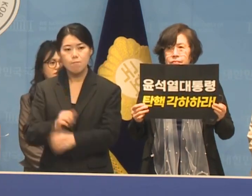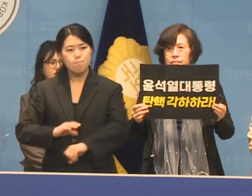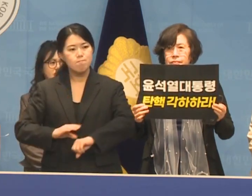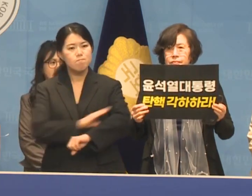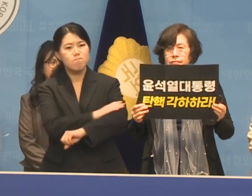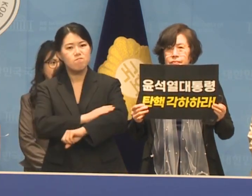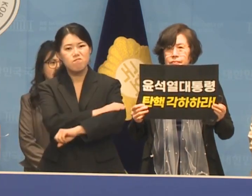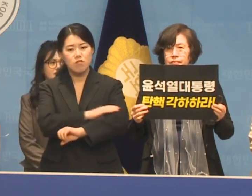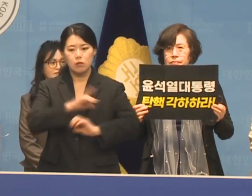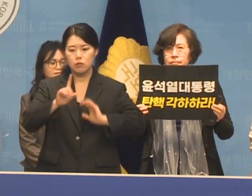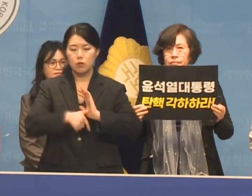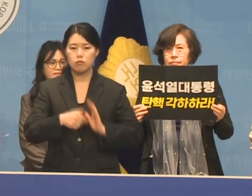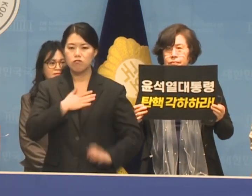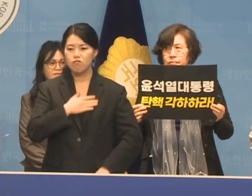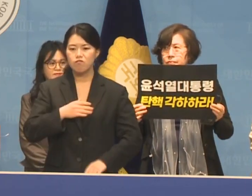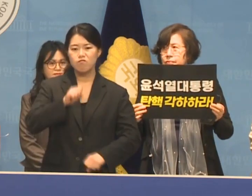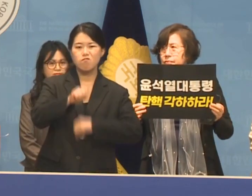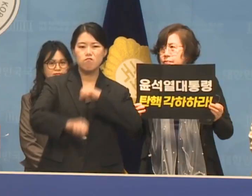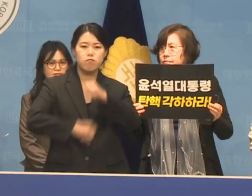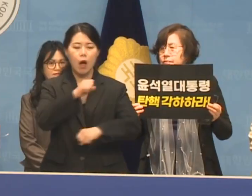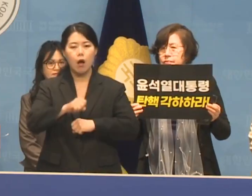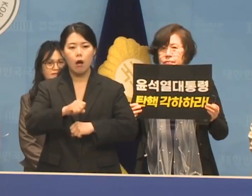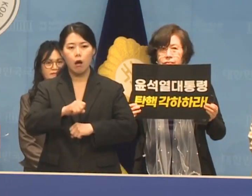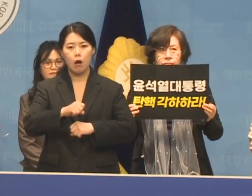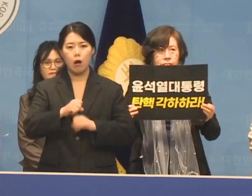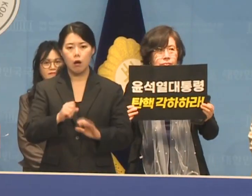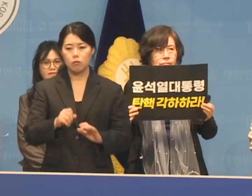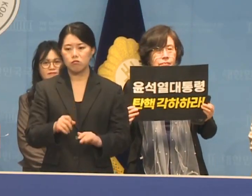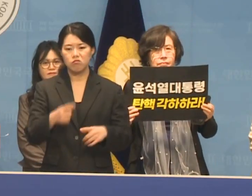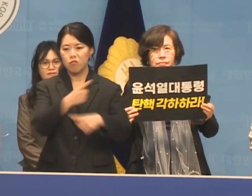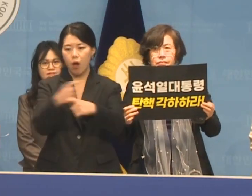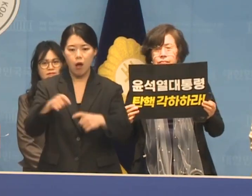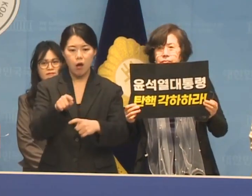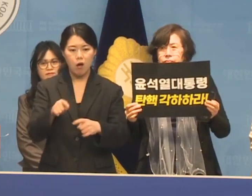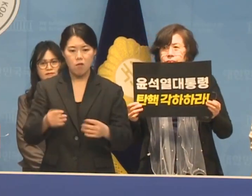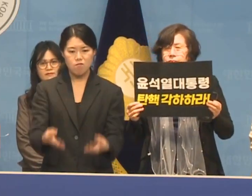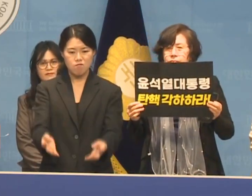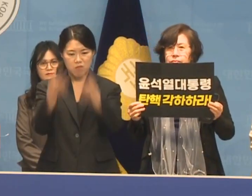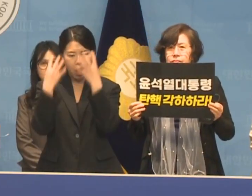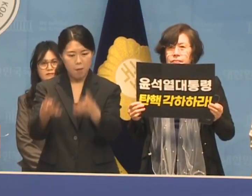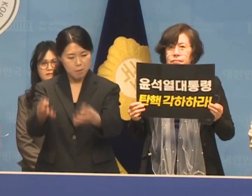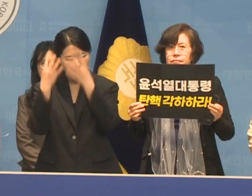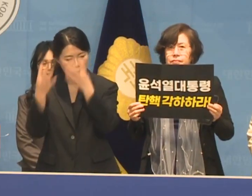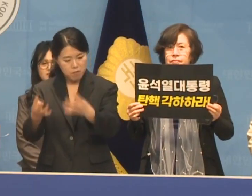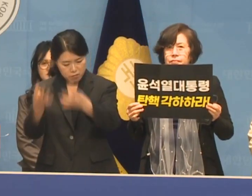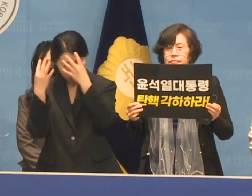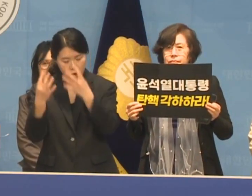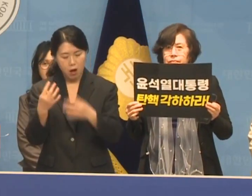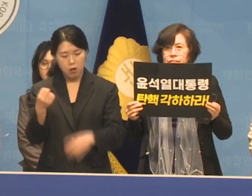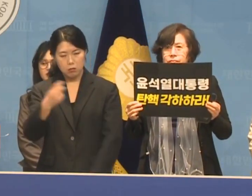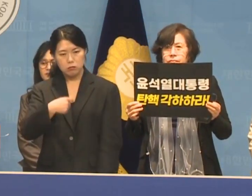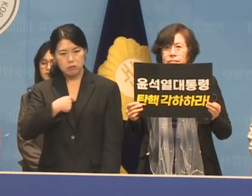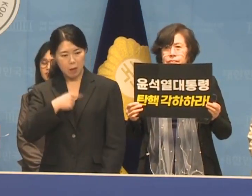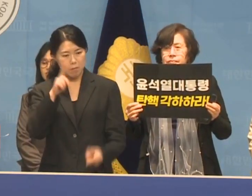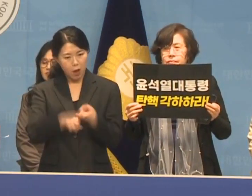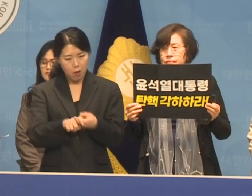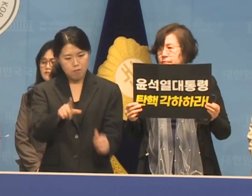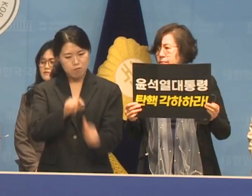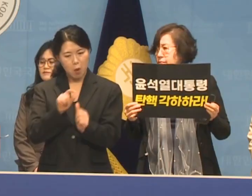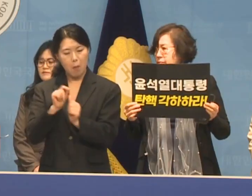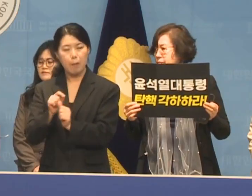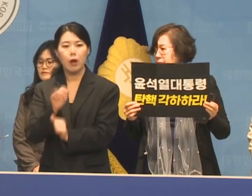있으면 자신은 권력을 휘두르면서 정적은 아무 때나 감옥에 놓거나 처형할 수 있는 나라가 될 것입니다.